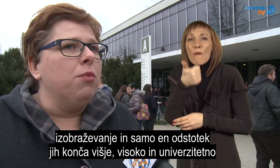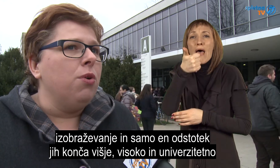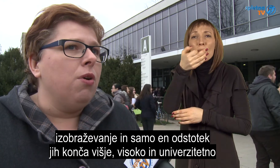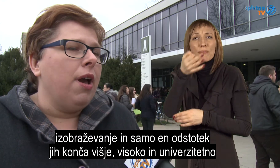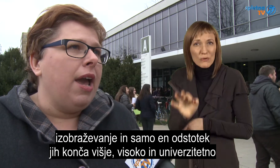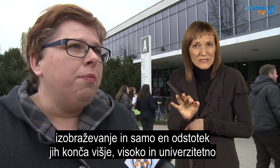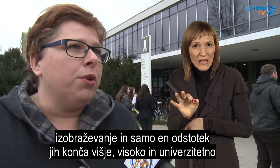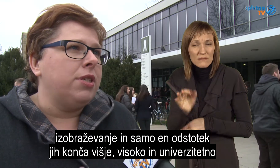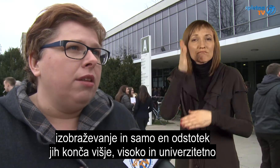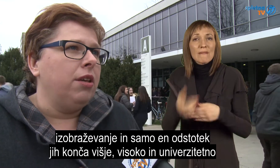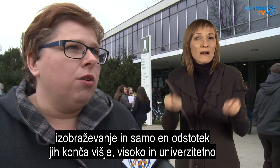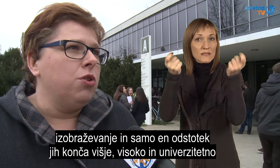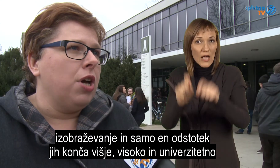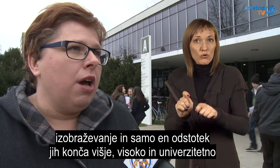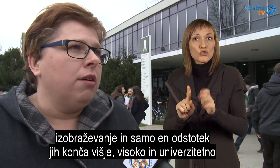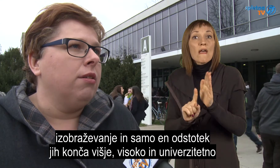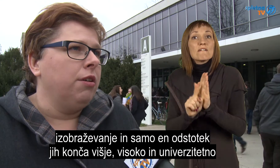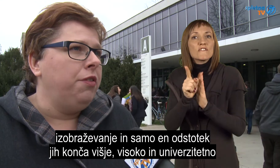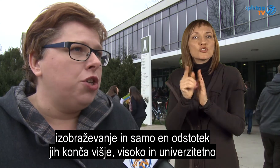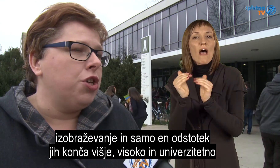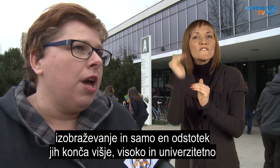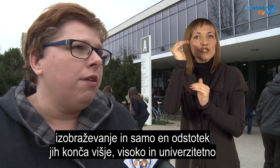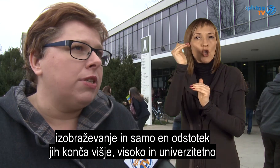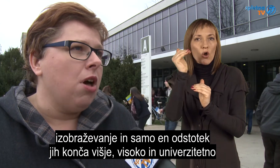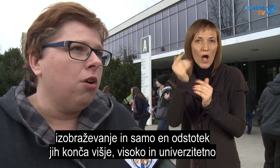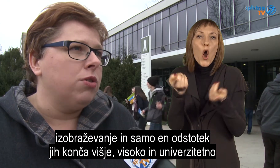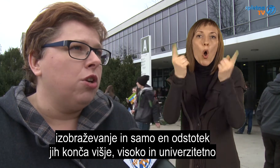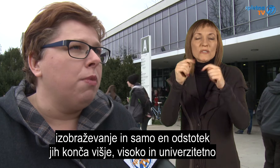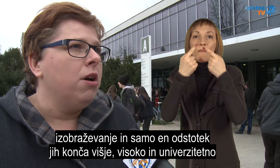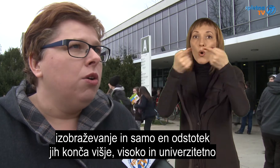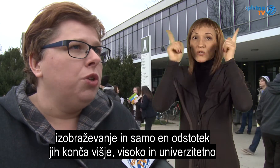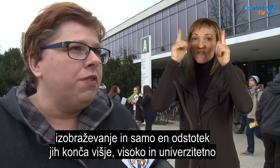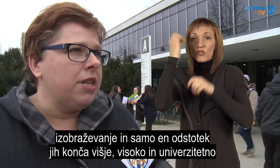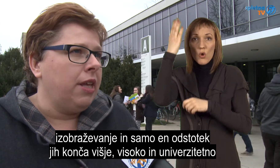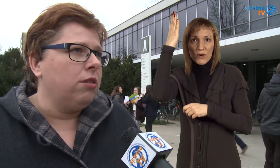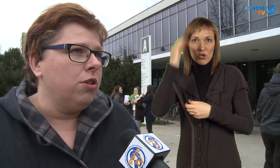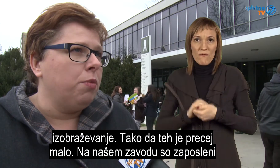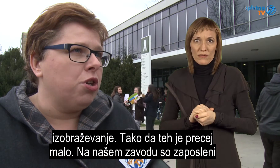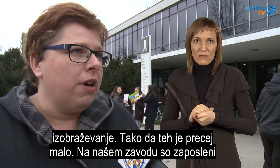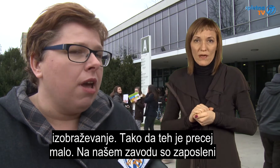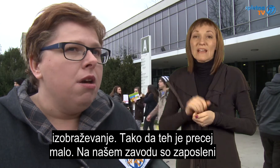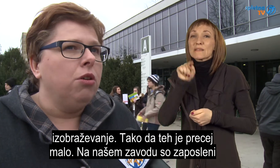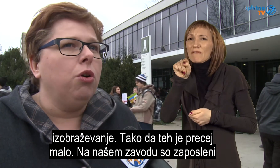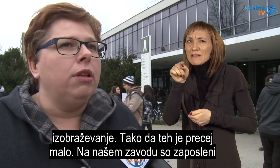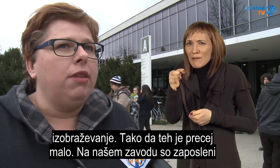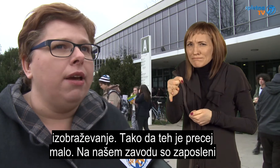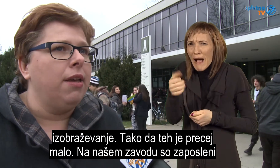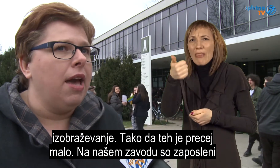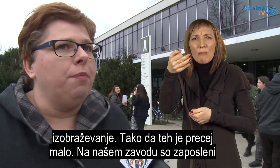samo 1% jih konča višje, visoko oziroma univerzitetno izobraževanje. Tako da teh je